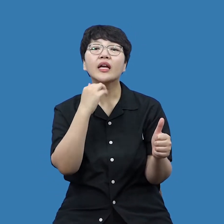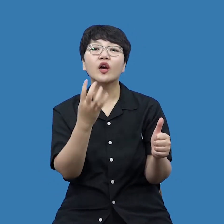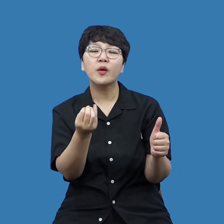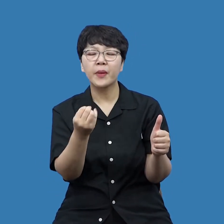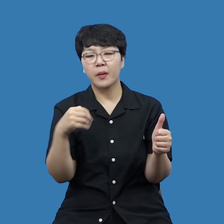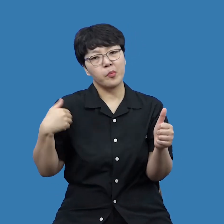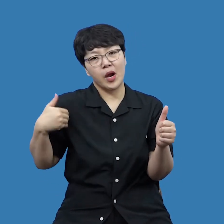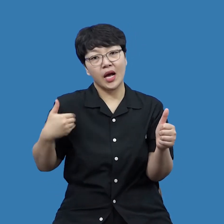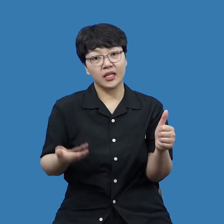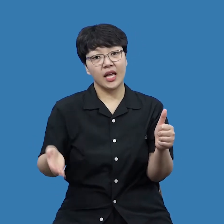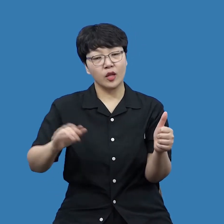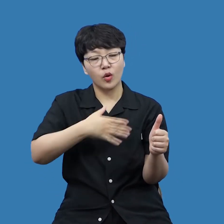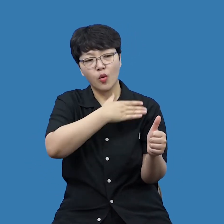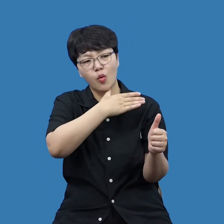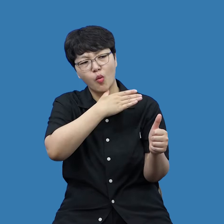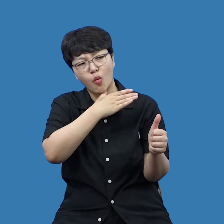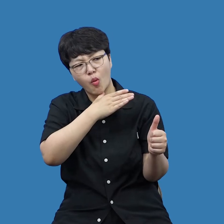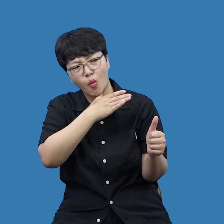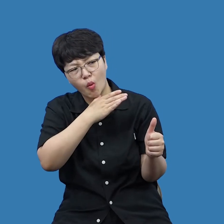알 수가 있습니다.